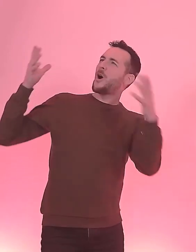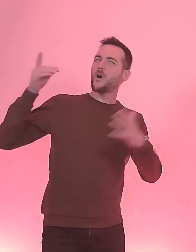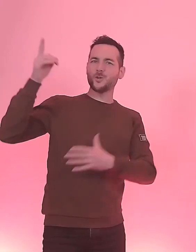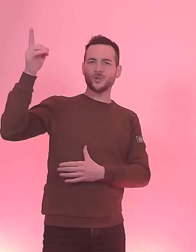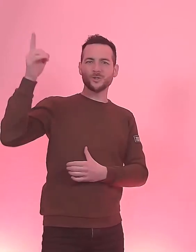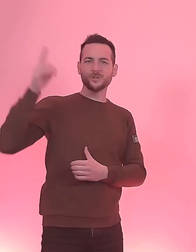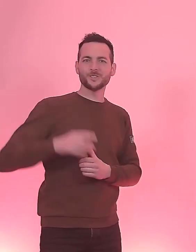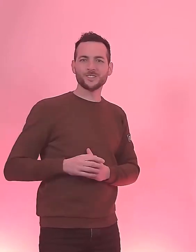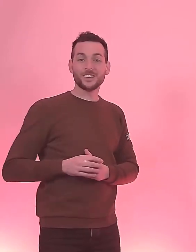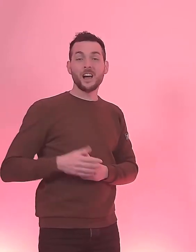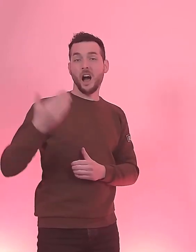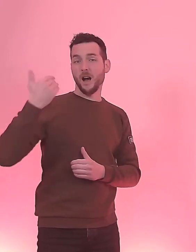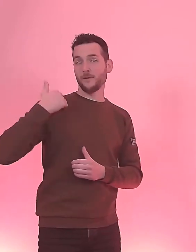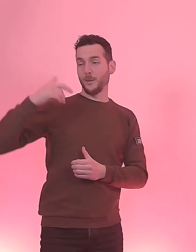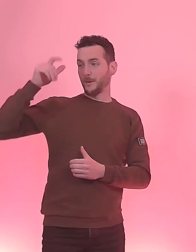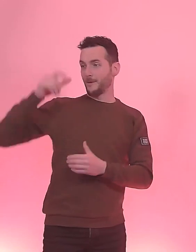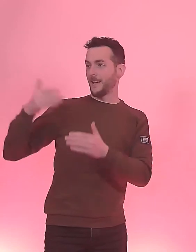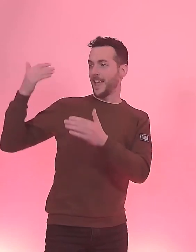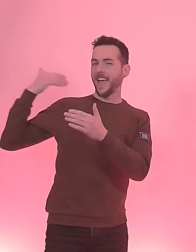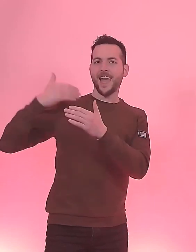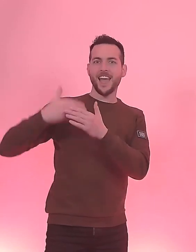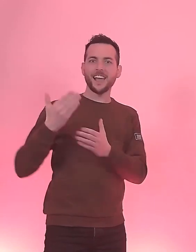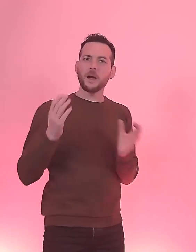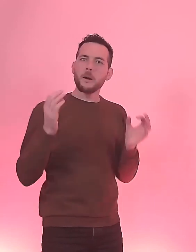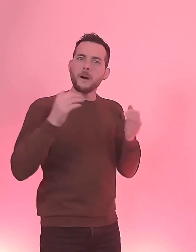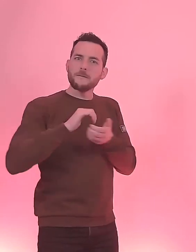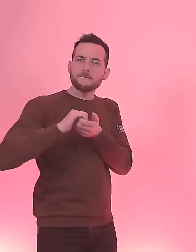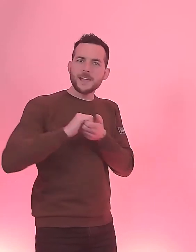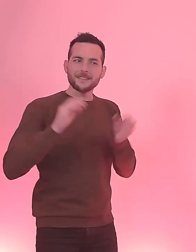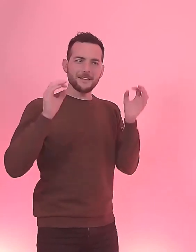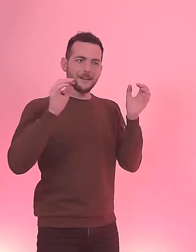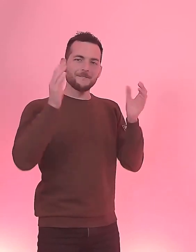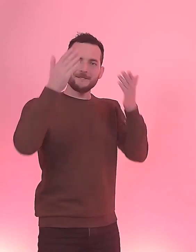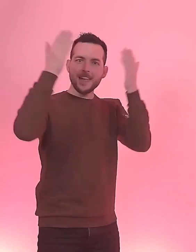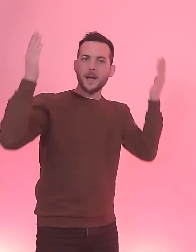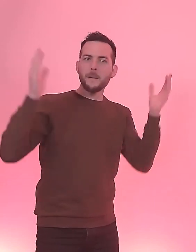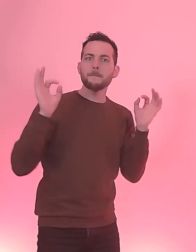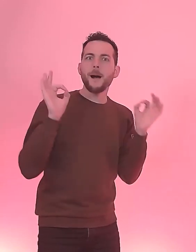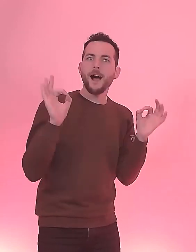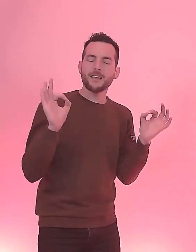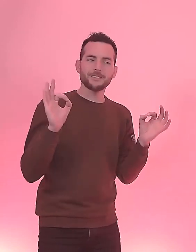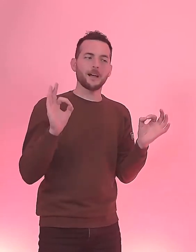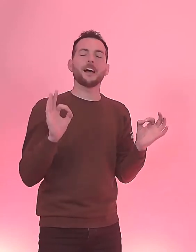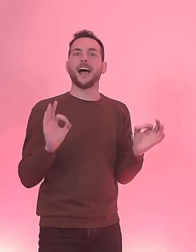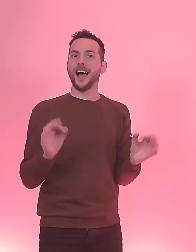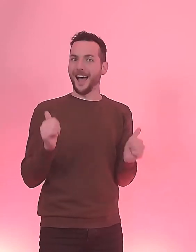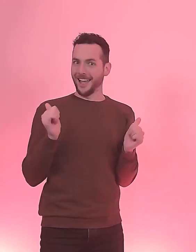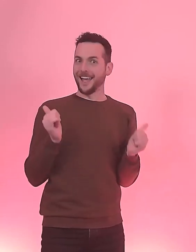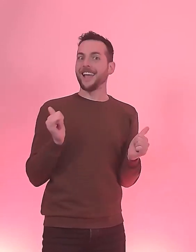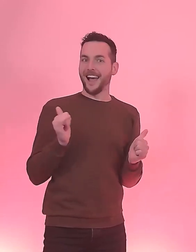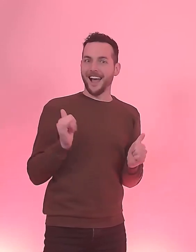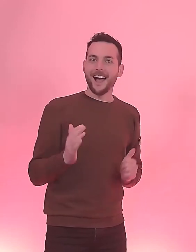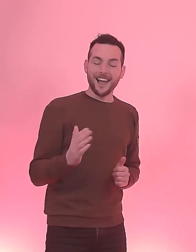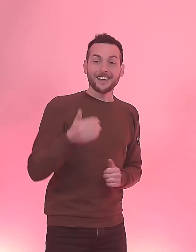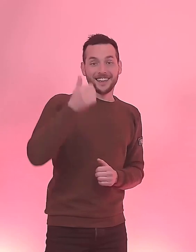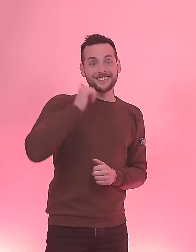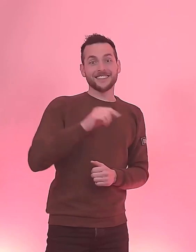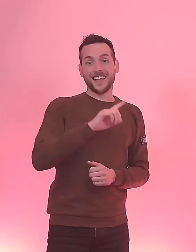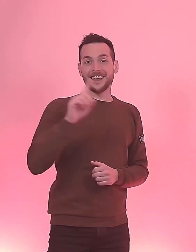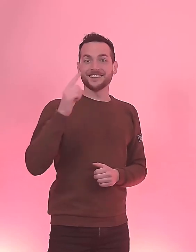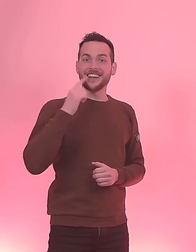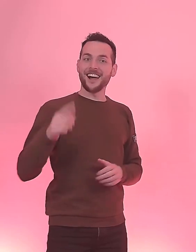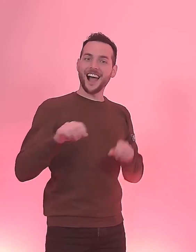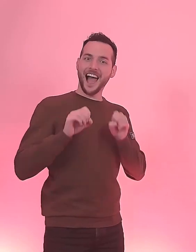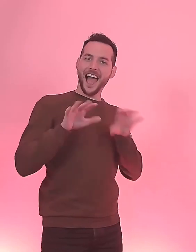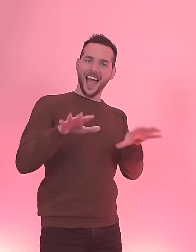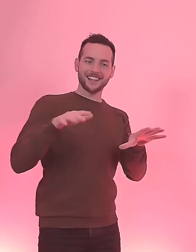afgelopen week met prachtig winterweer kan ik dat wel beamen gisteren werden dag op het ijs gestaan en de zo nice